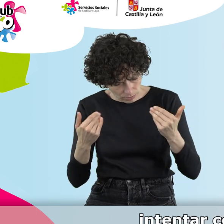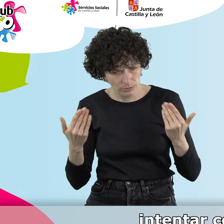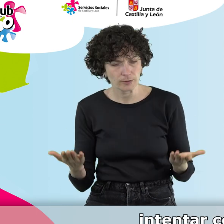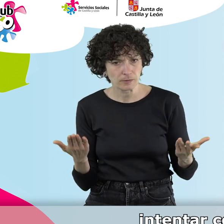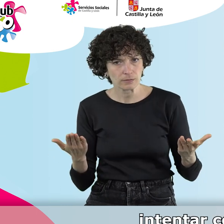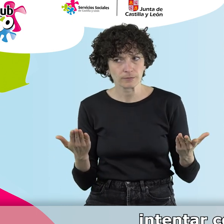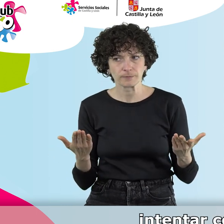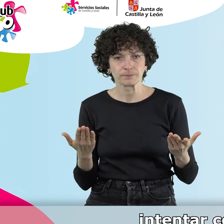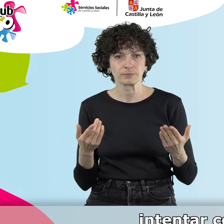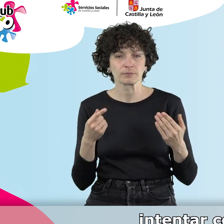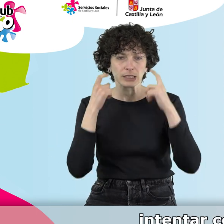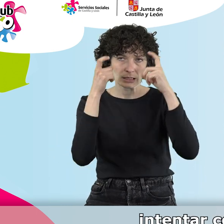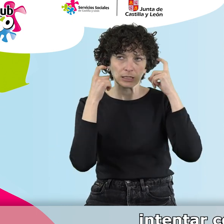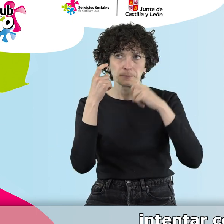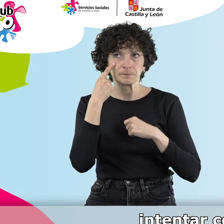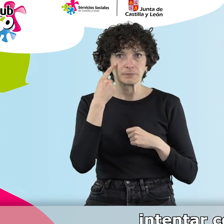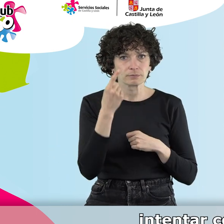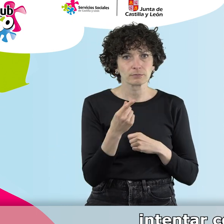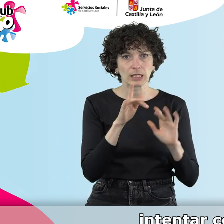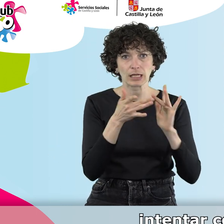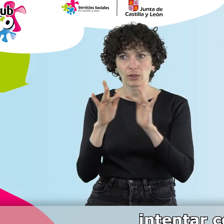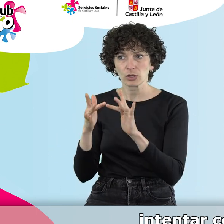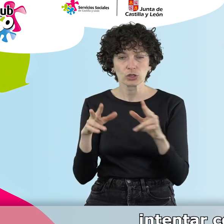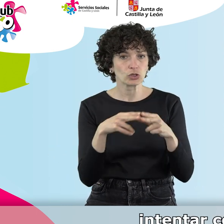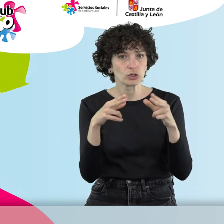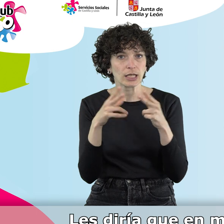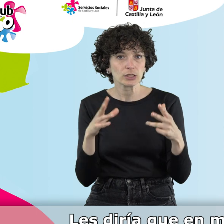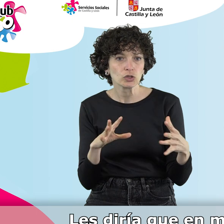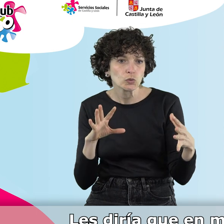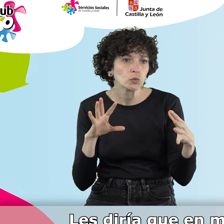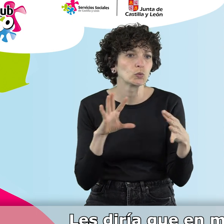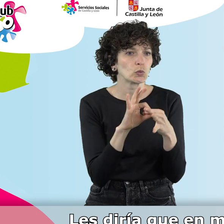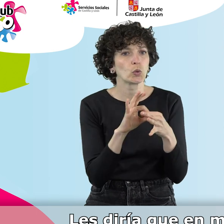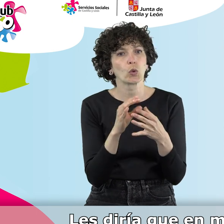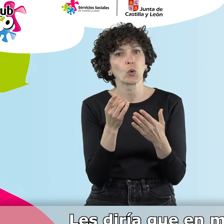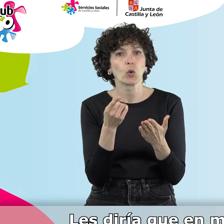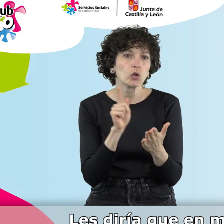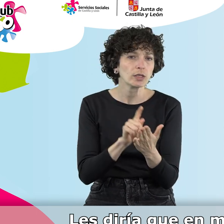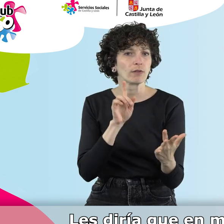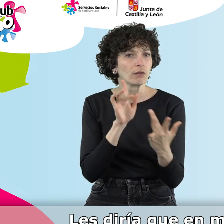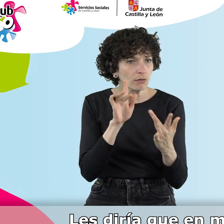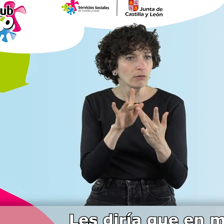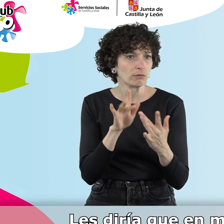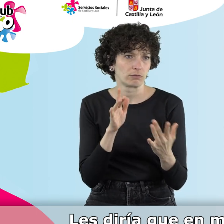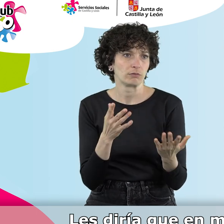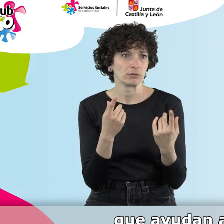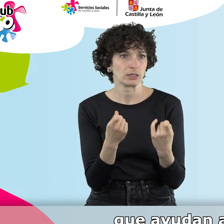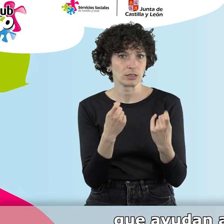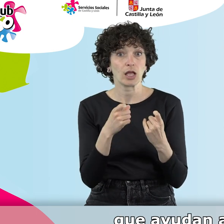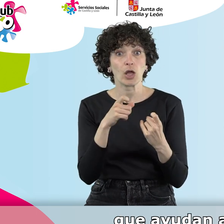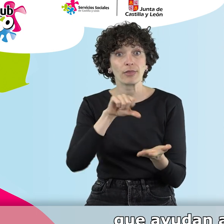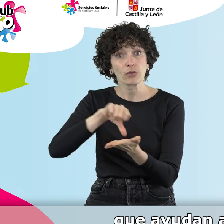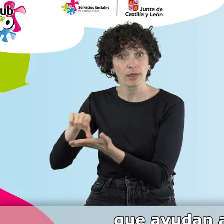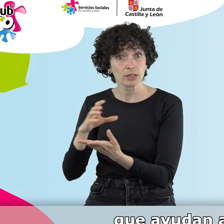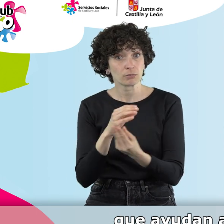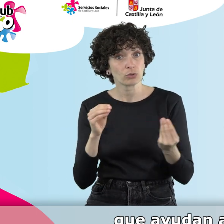e intentar, bueno, conectar y retejer nuestras relaciones. Les diría que en muchas ciudades hay programas que